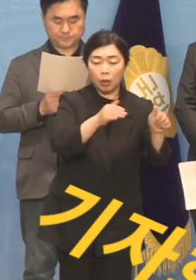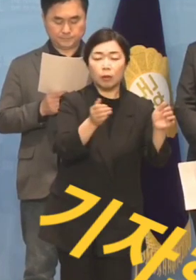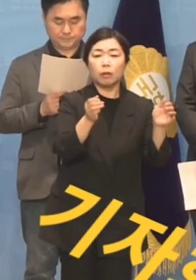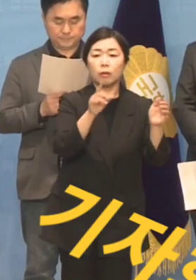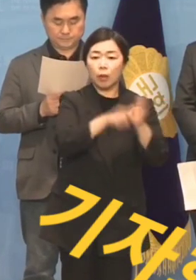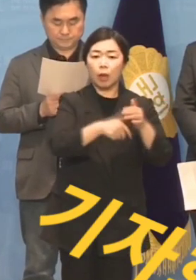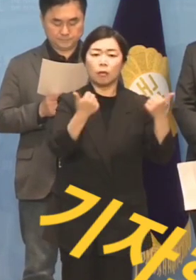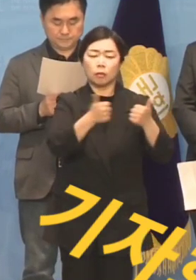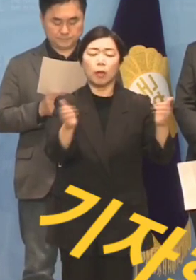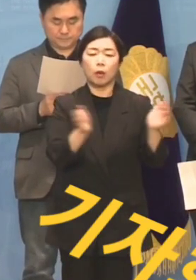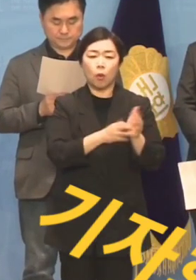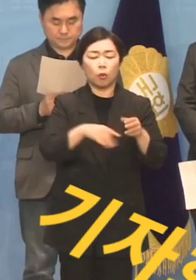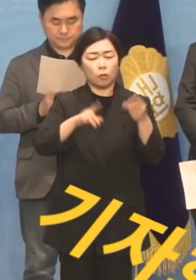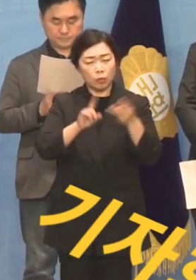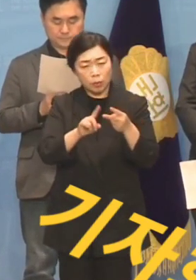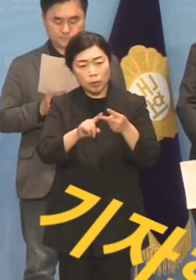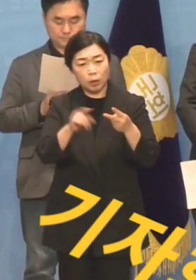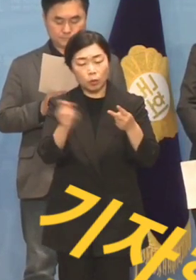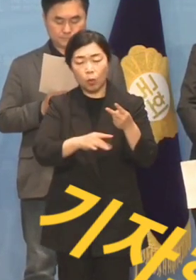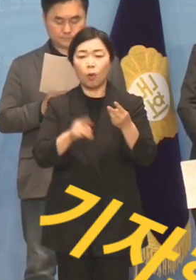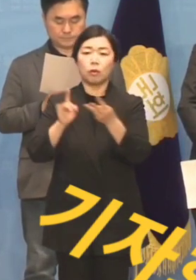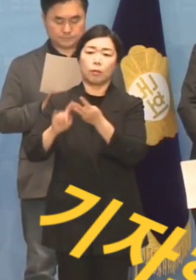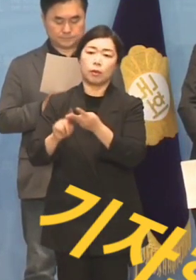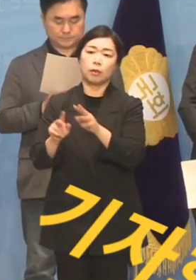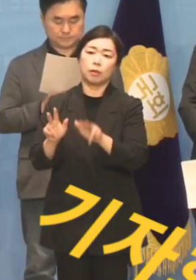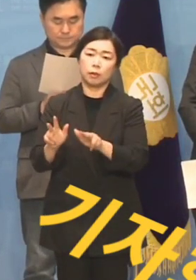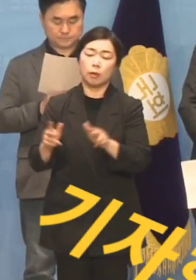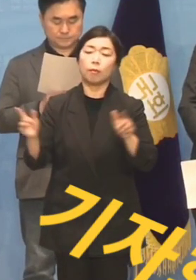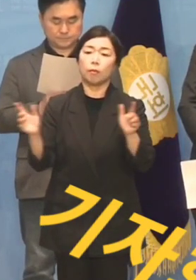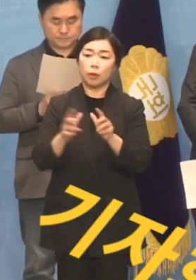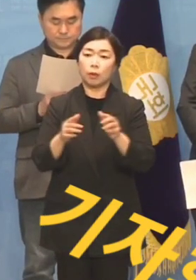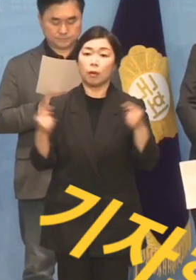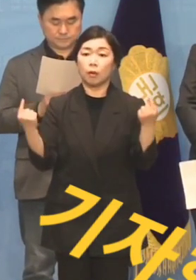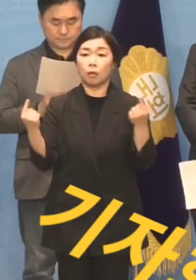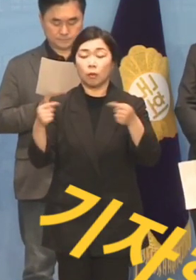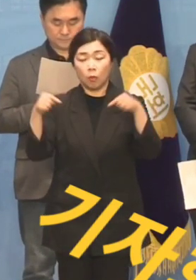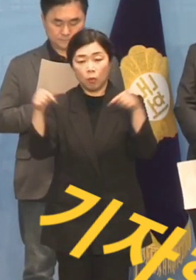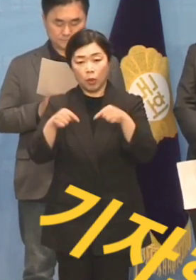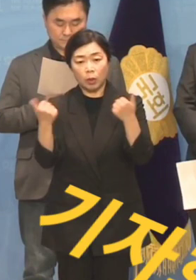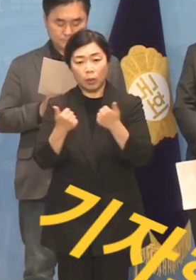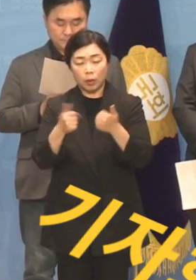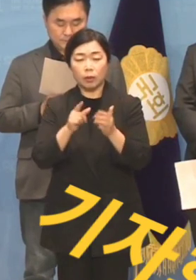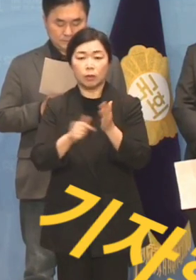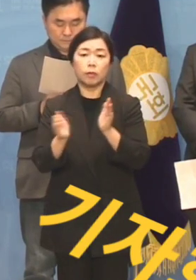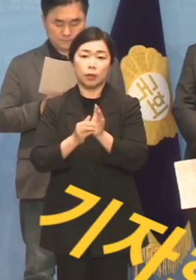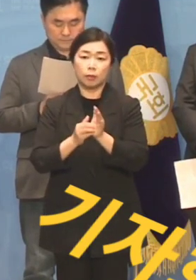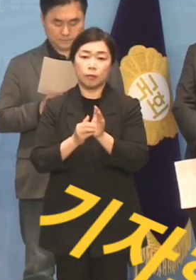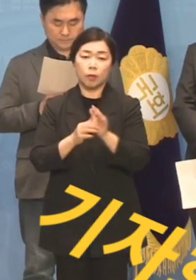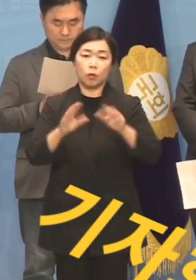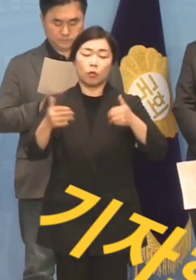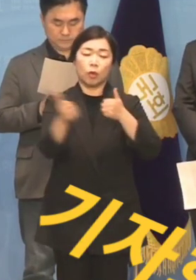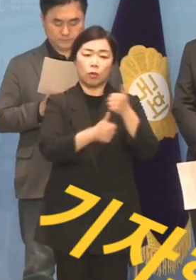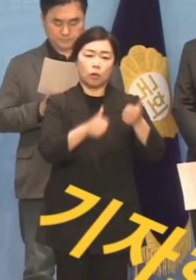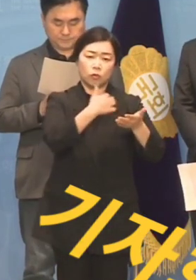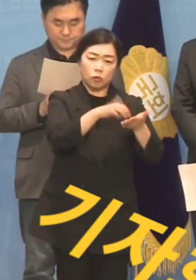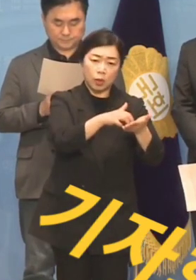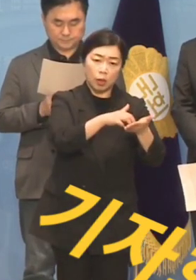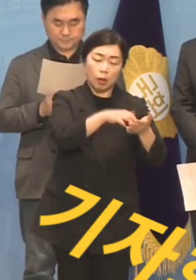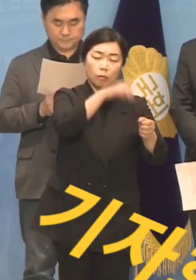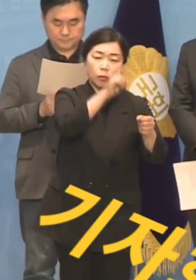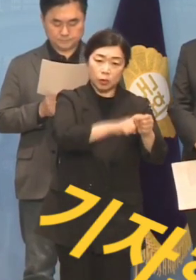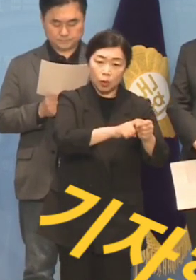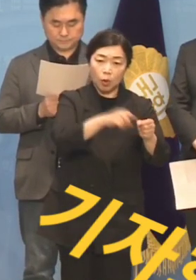주제로는 헌정사상 최초의 전원위원회였습니다. 이번에 국회의원 정수를 어떻게 할